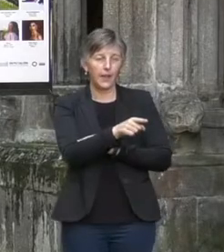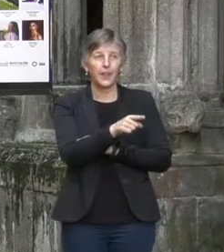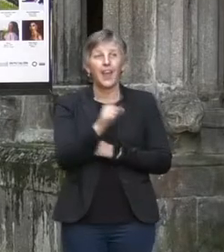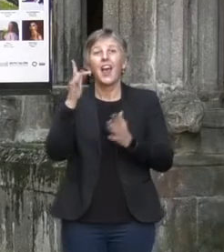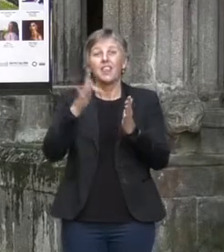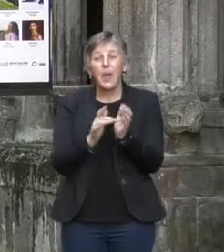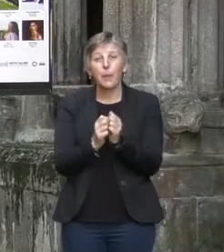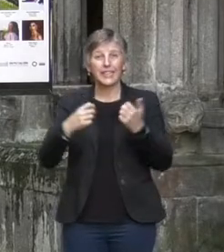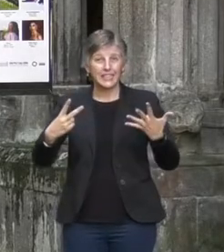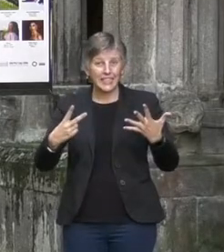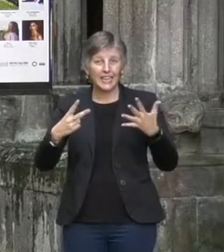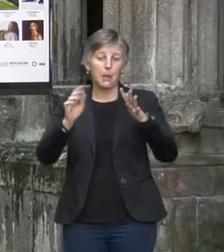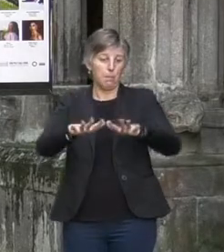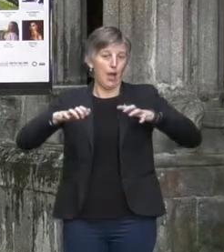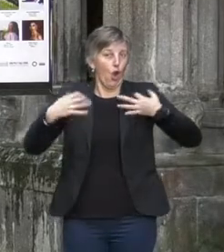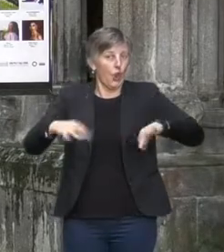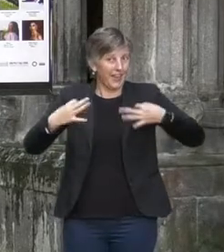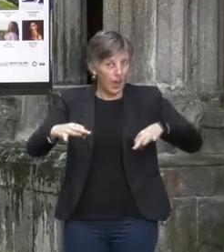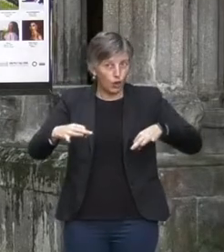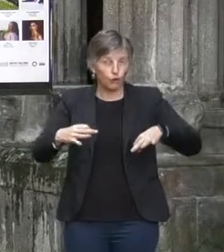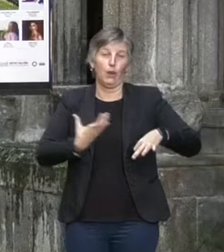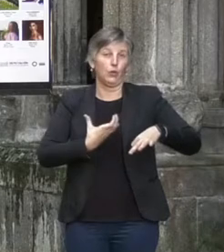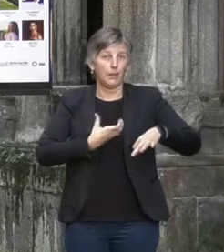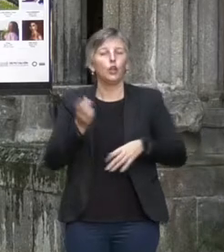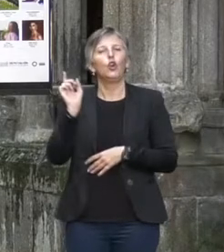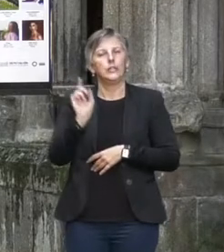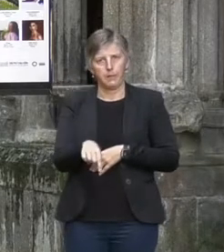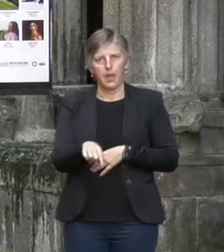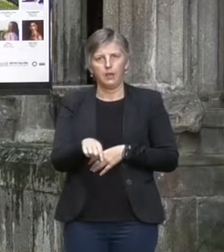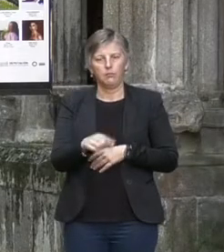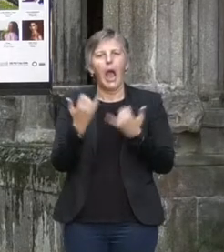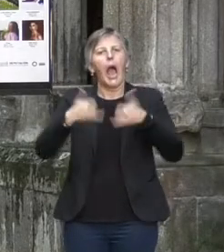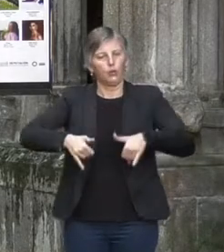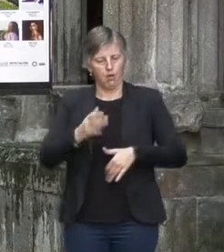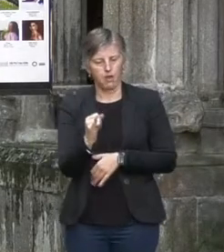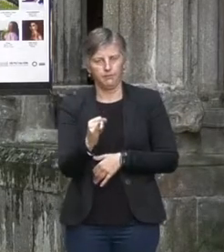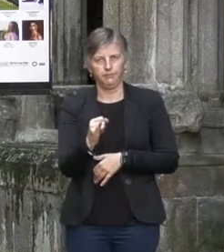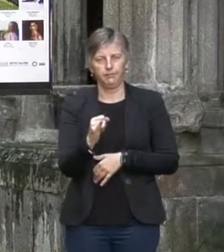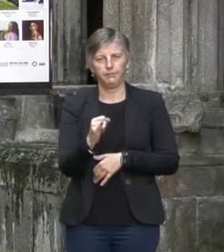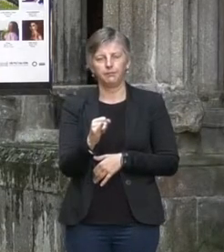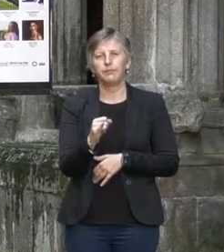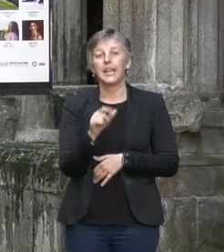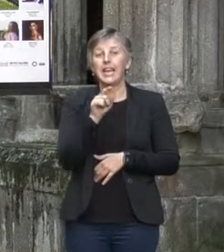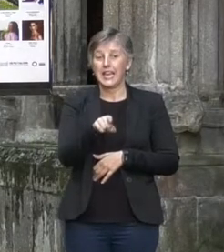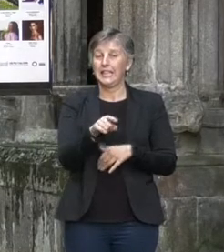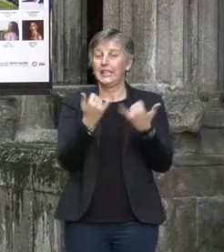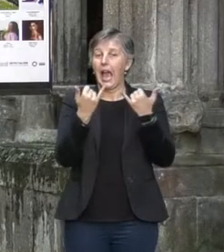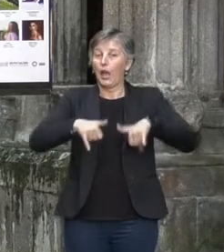día 27, no pleno ordinario, tamén faremos un acto. Nese